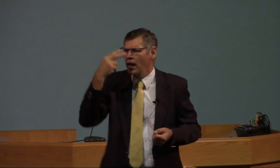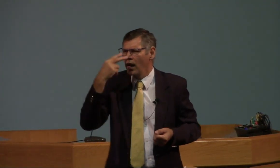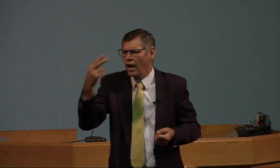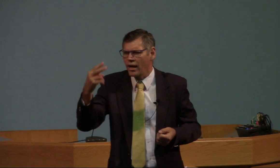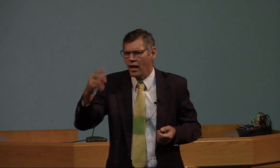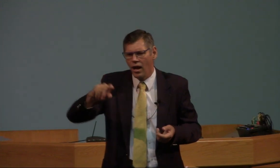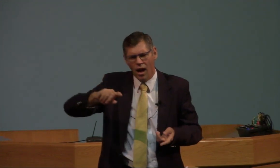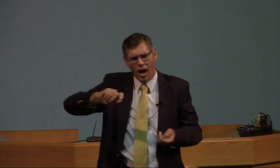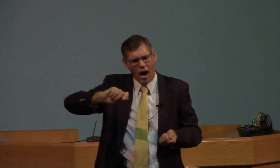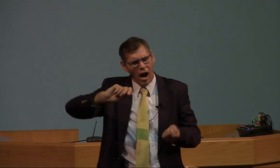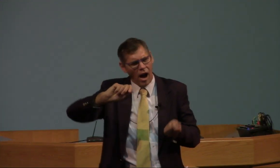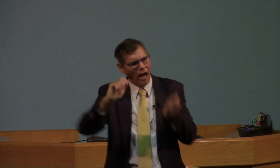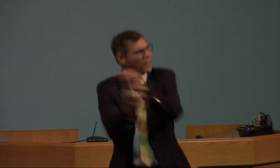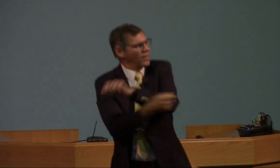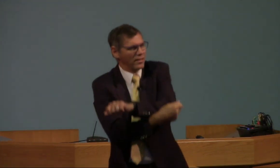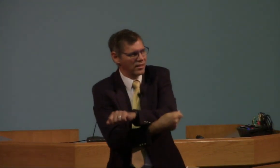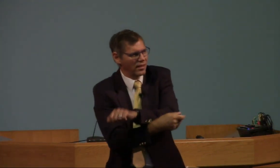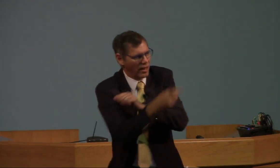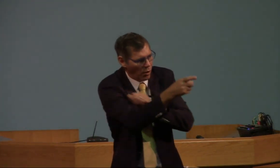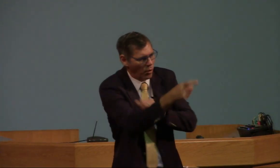kyk anders na jou.